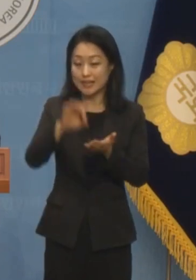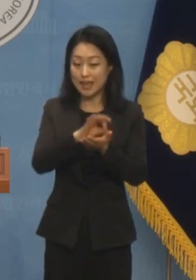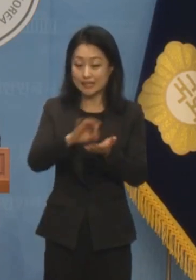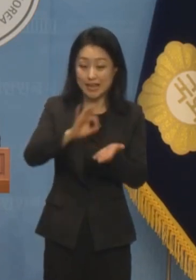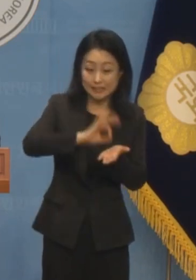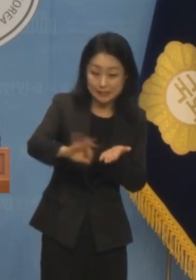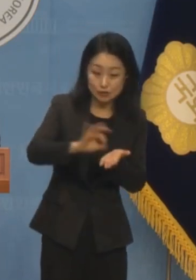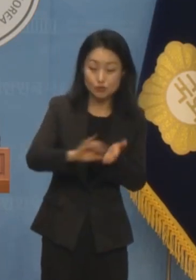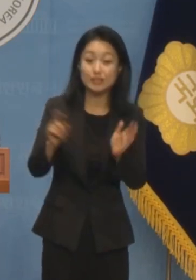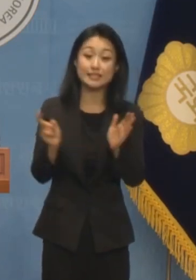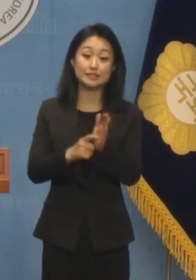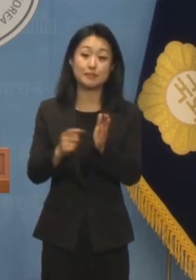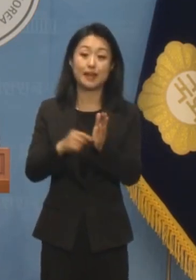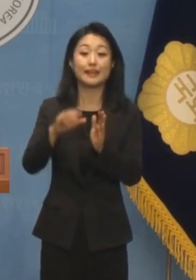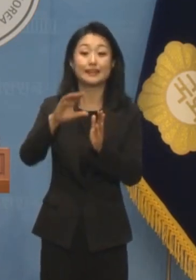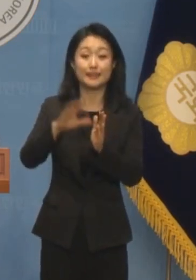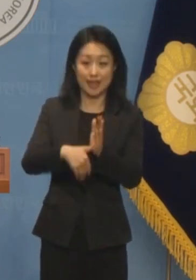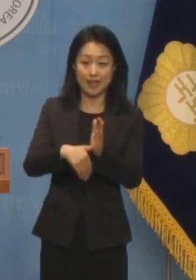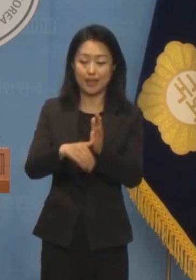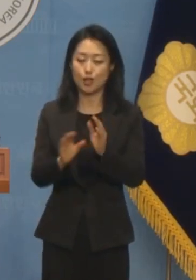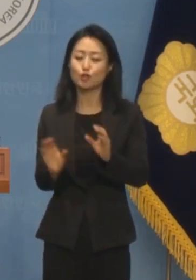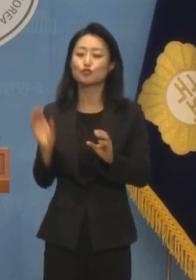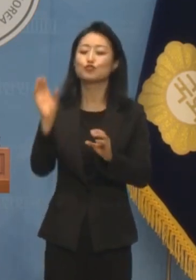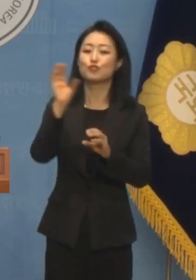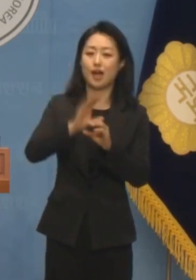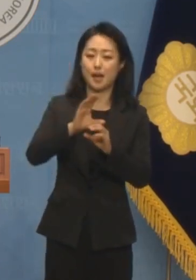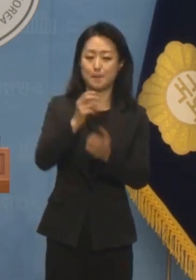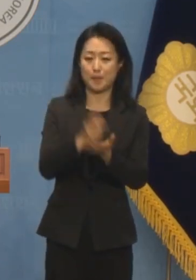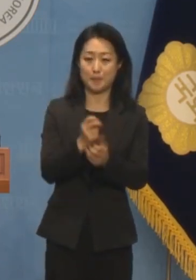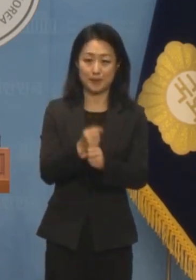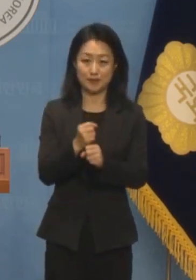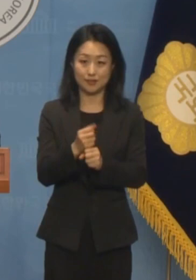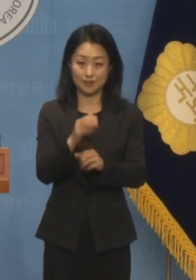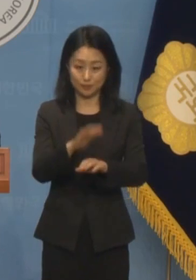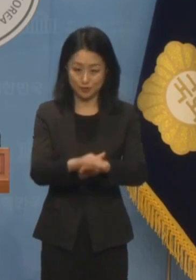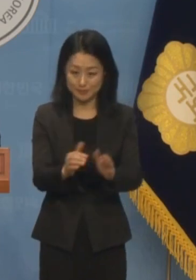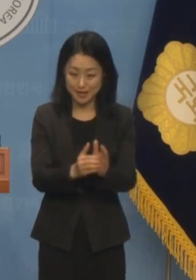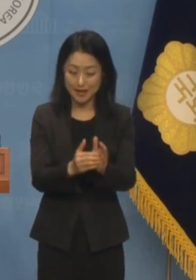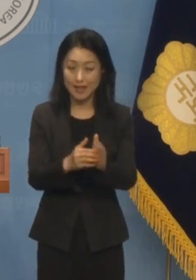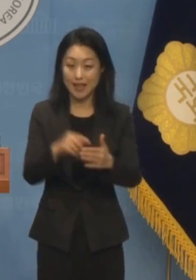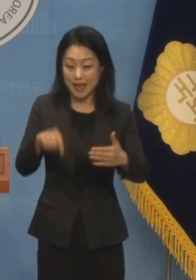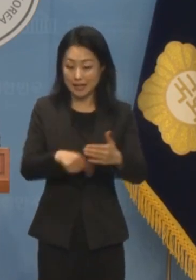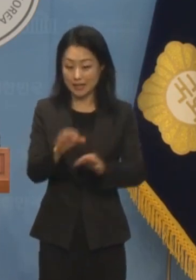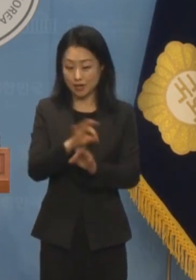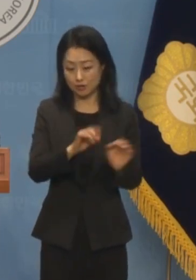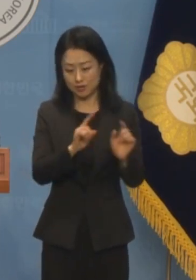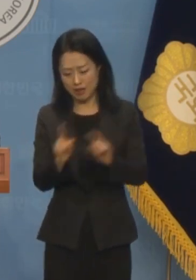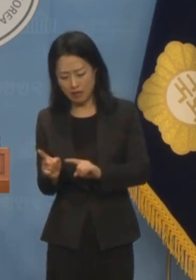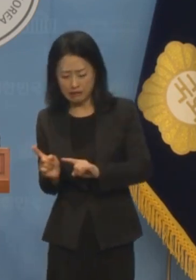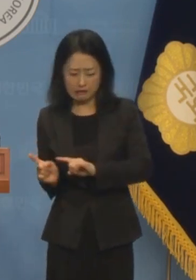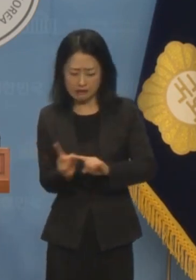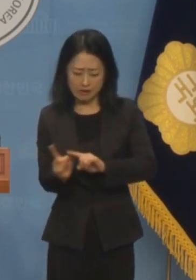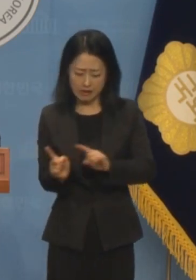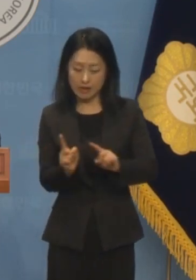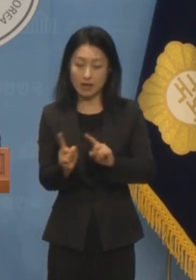지출이 시급한 경우를 추가하도록 하였습니다. 내수 부진으로 경기가 어려운